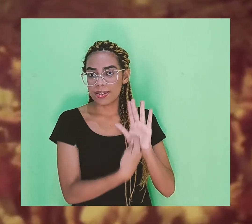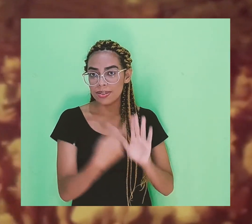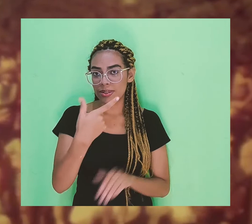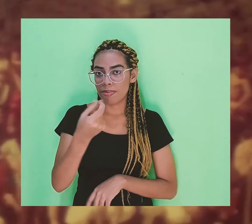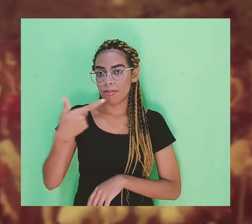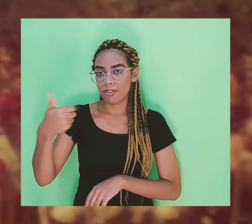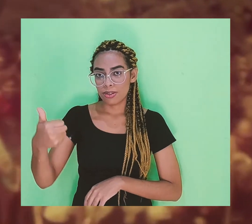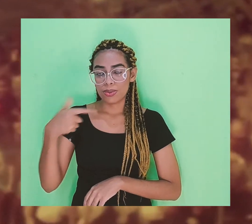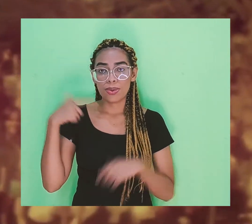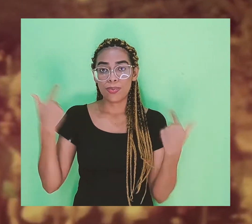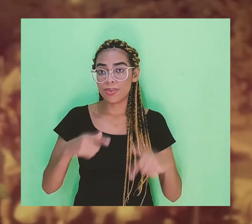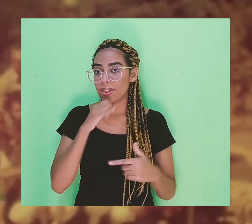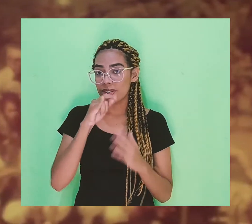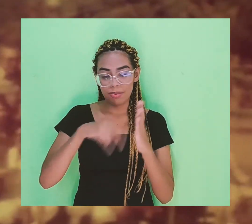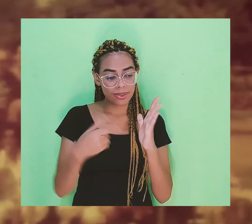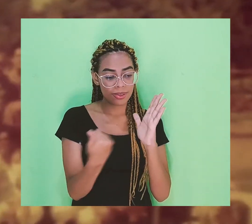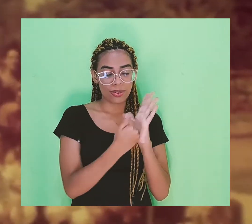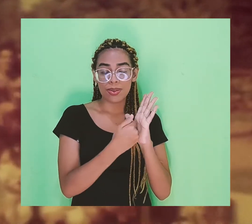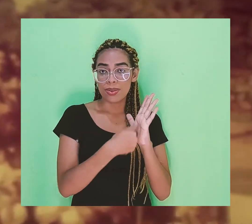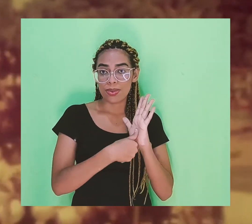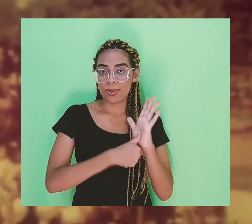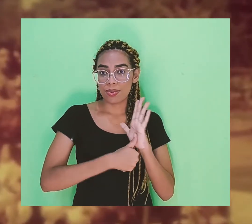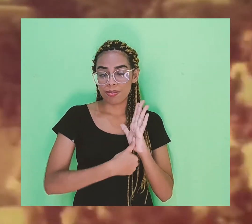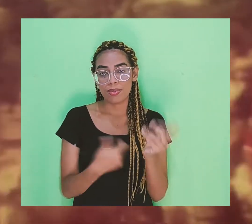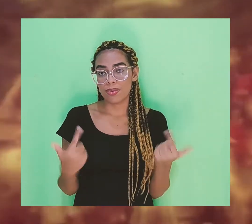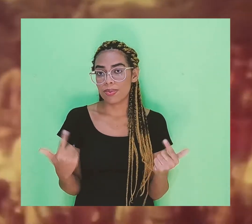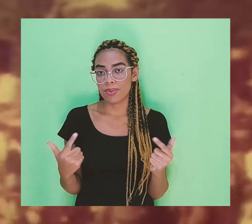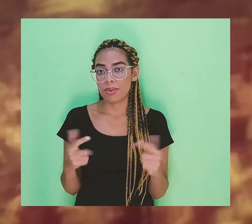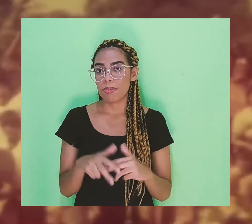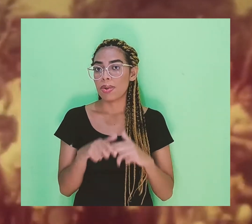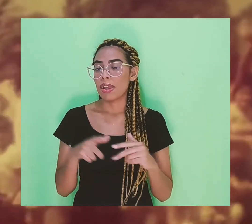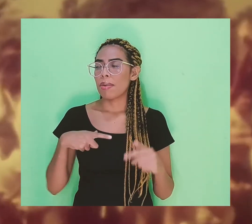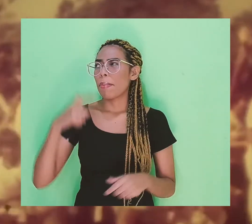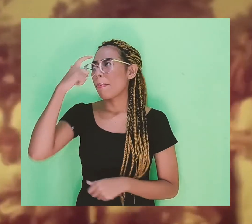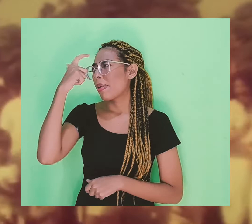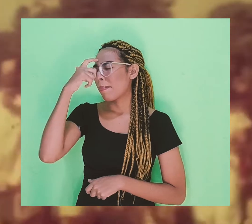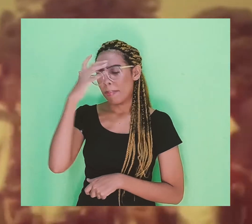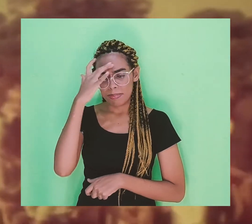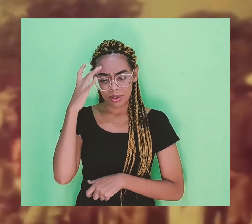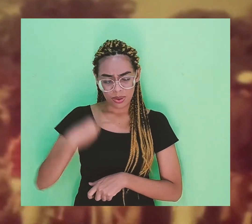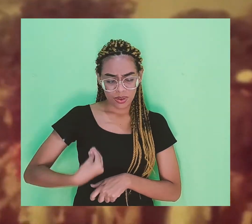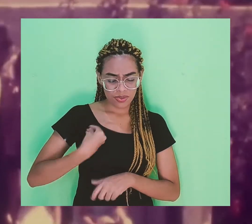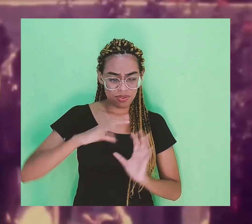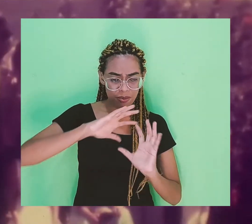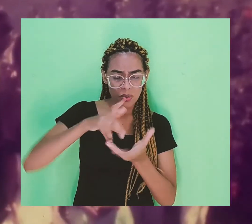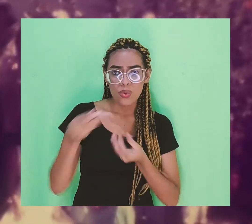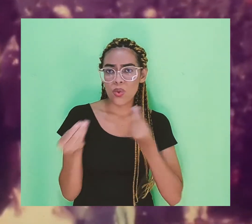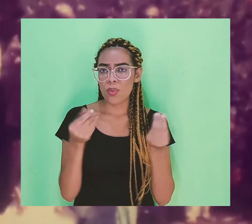Entendendo a identidade da sua foto, sabe? Isso é uma coisa louca de pensar, sabe? Tem gente que não